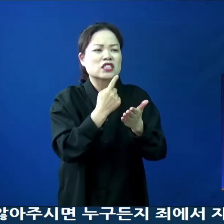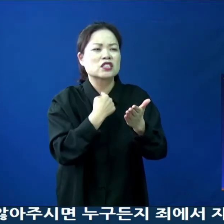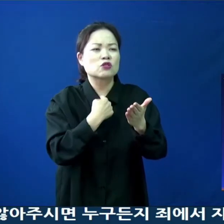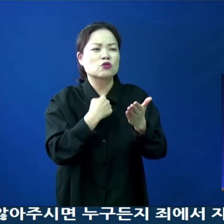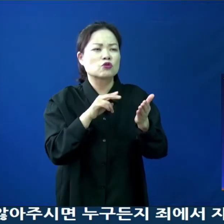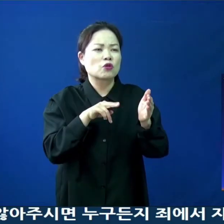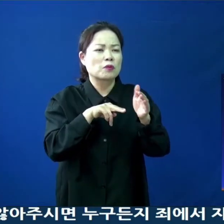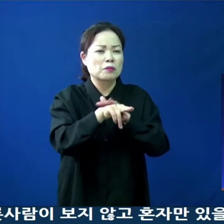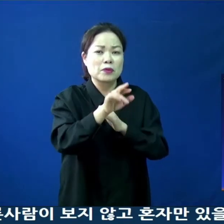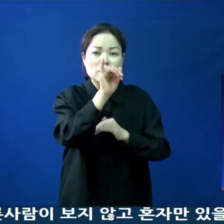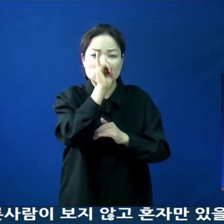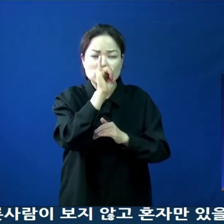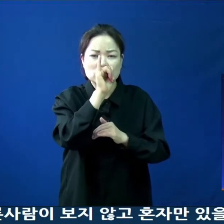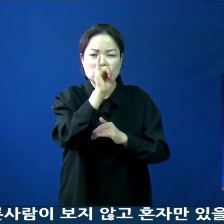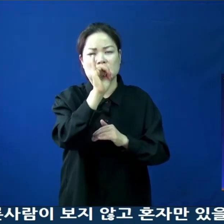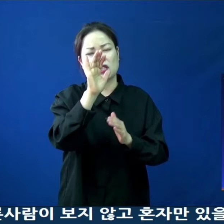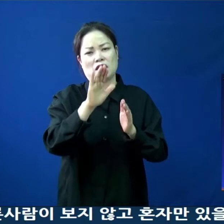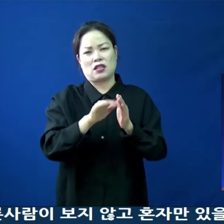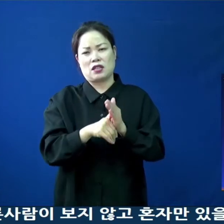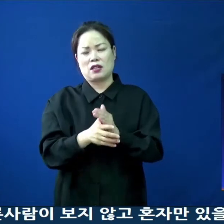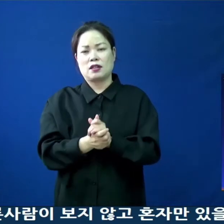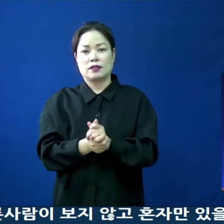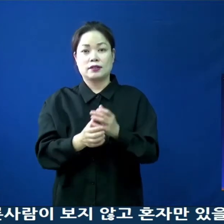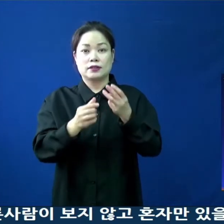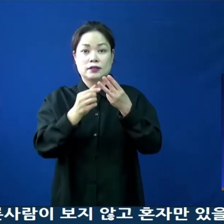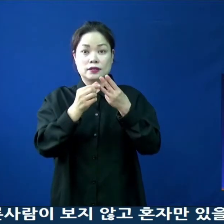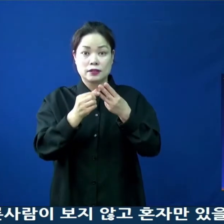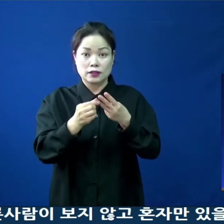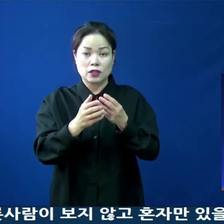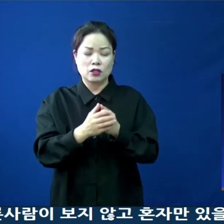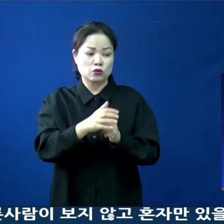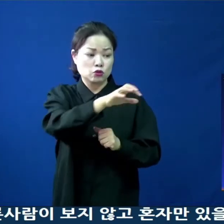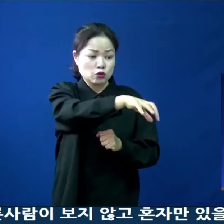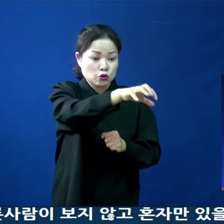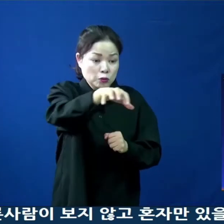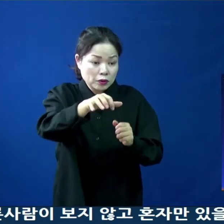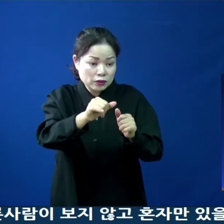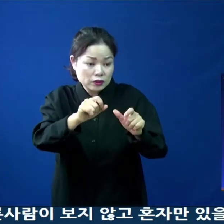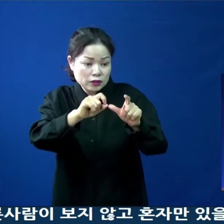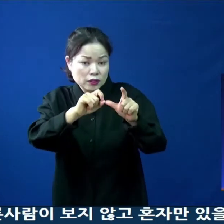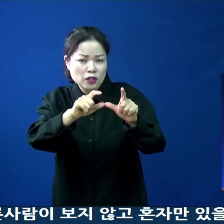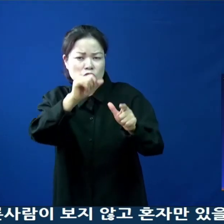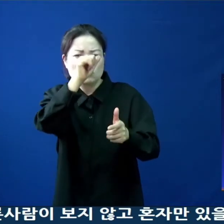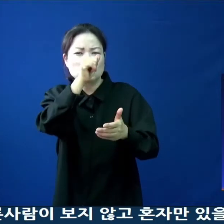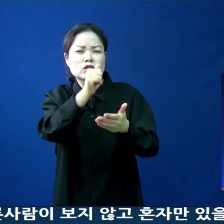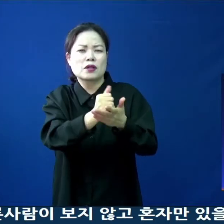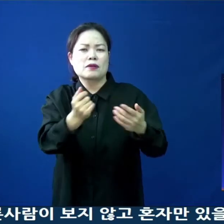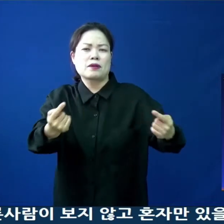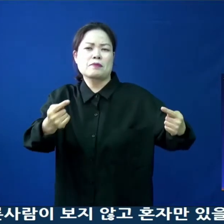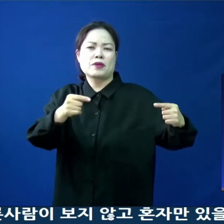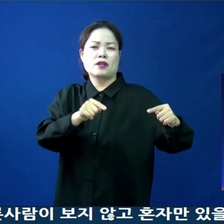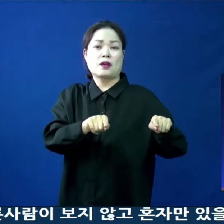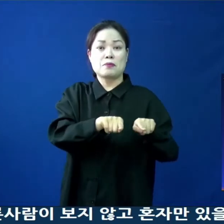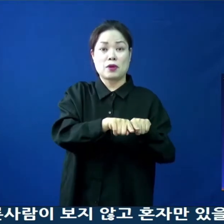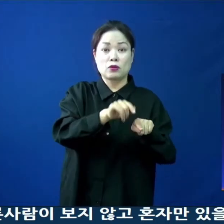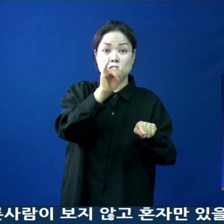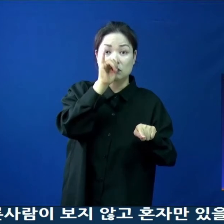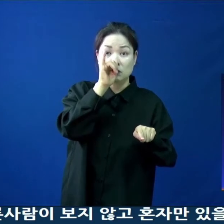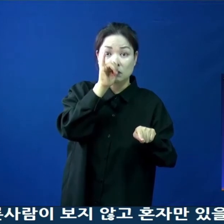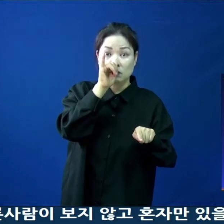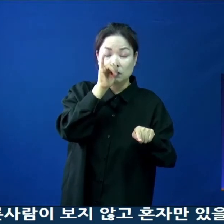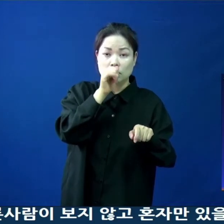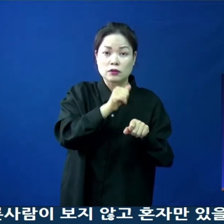그럴 때 죄를 짓기 쉽습니다. 그리고 세 번째는 주변의 사람들이 대부분 그 죄에 참여하고 있어요.